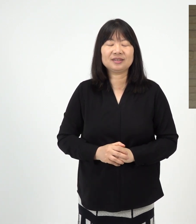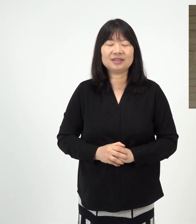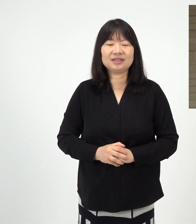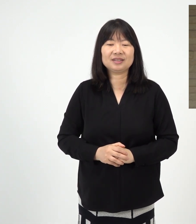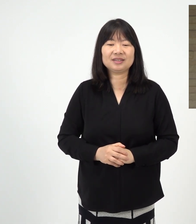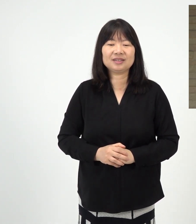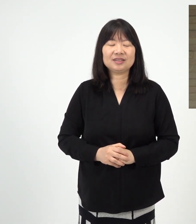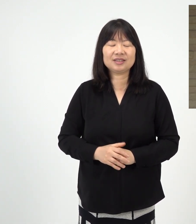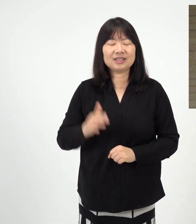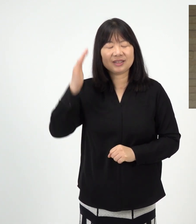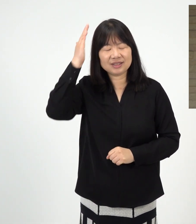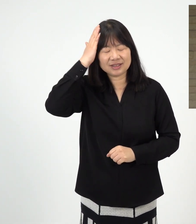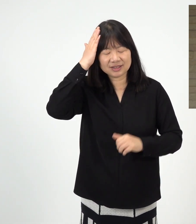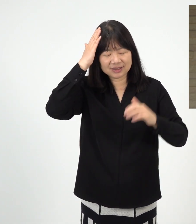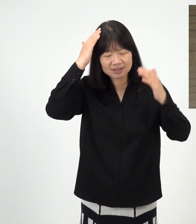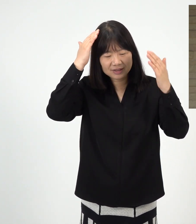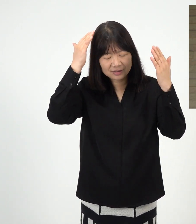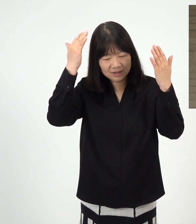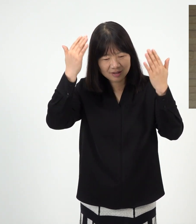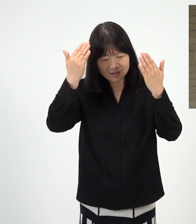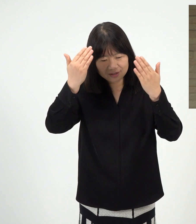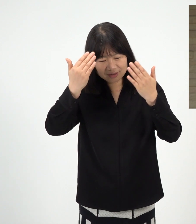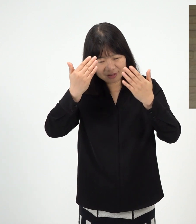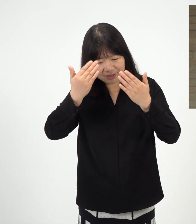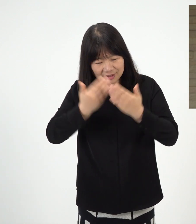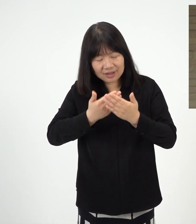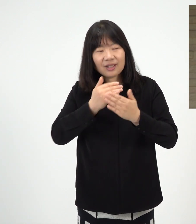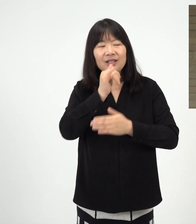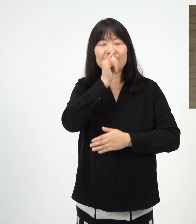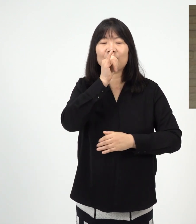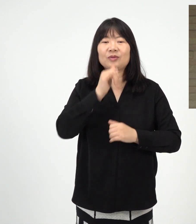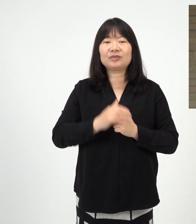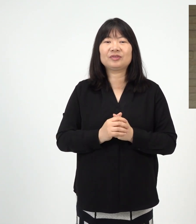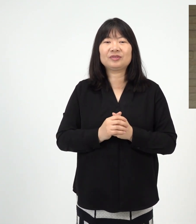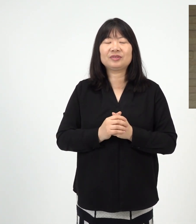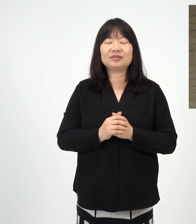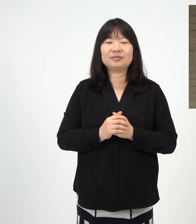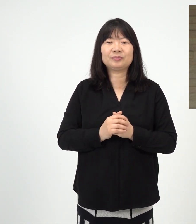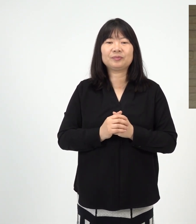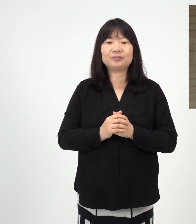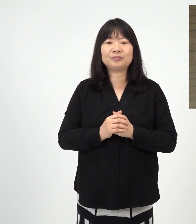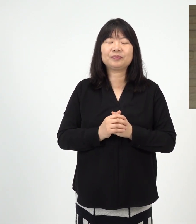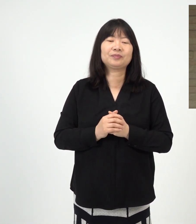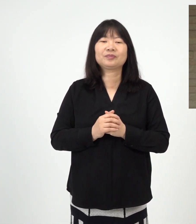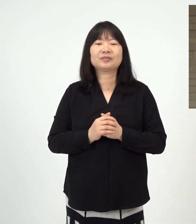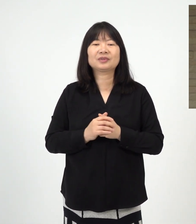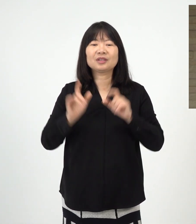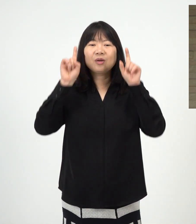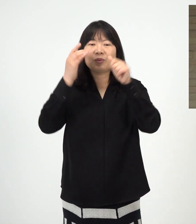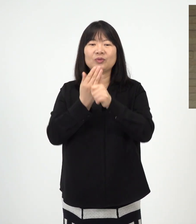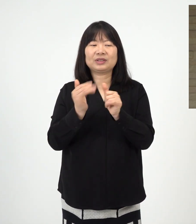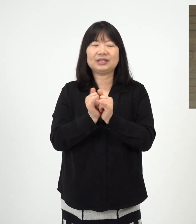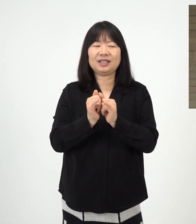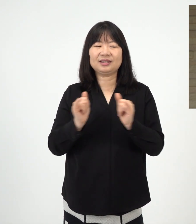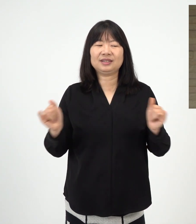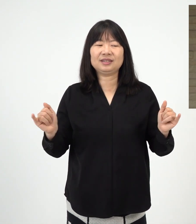그러다가 오둑오둑 밤이 스며들고 어둠이 내리면 목자들이